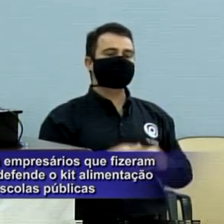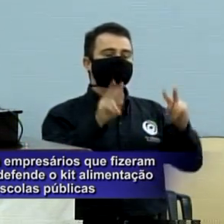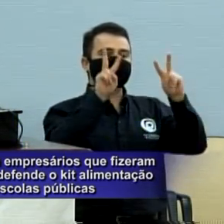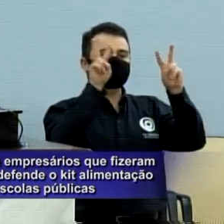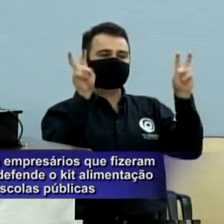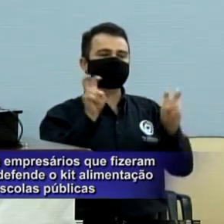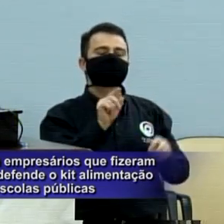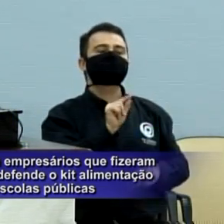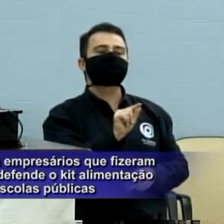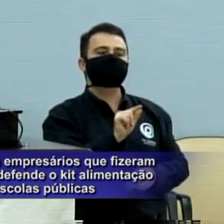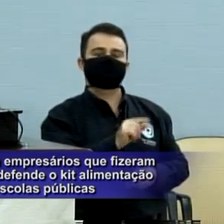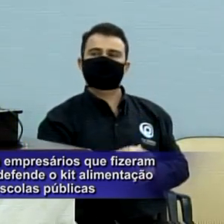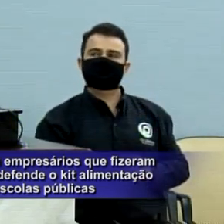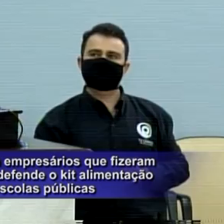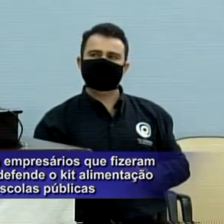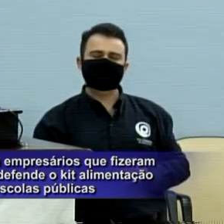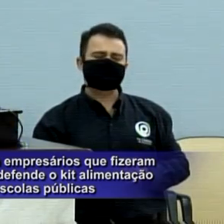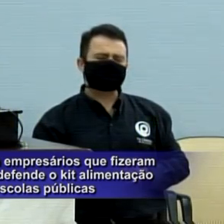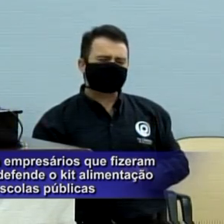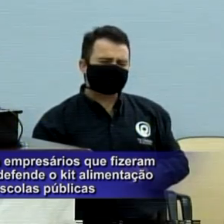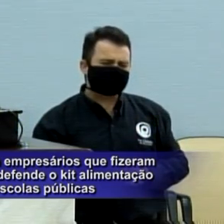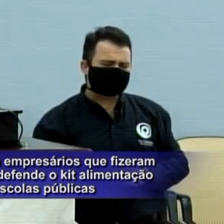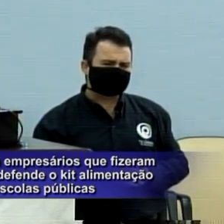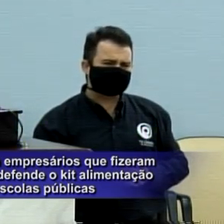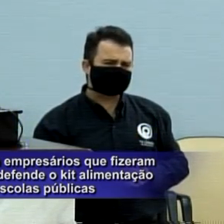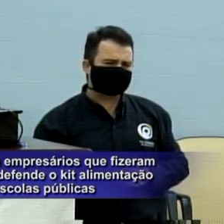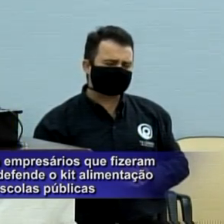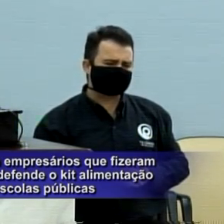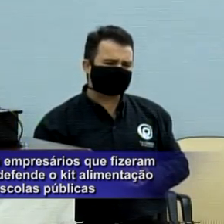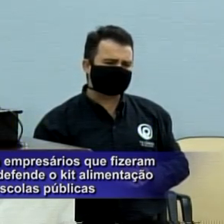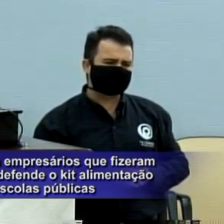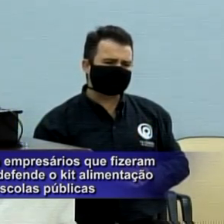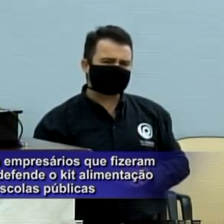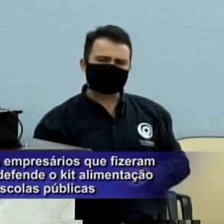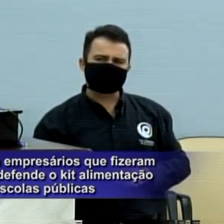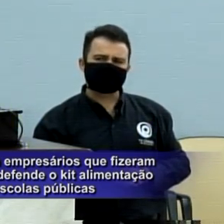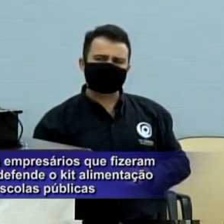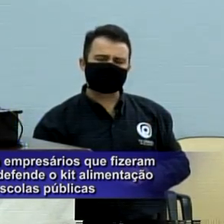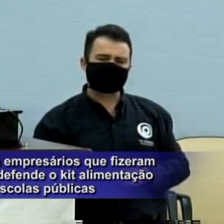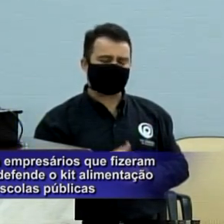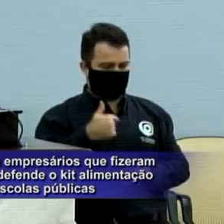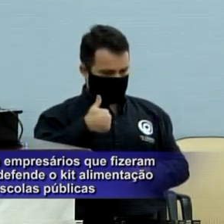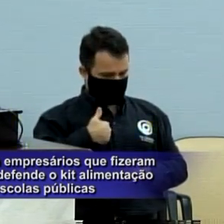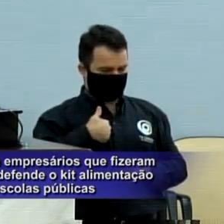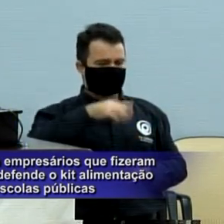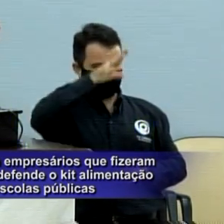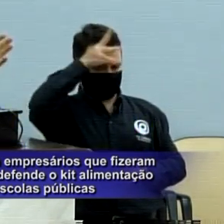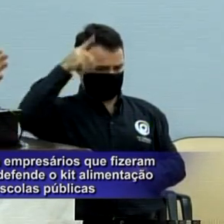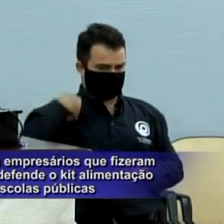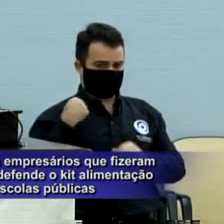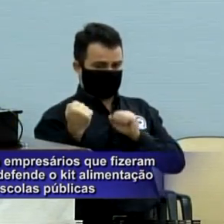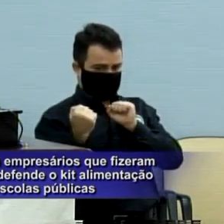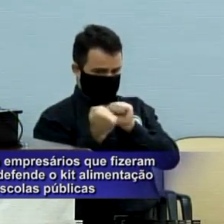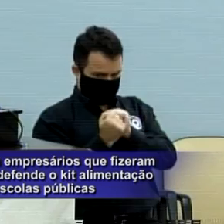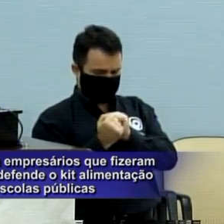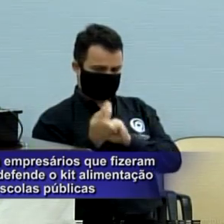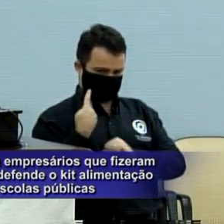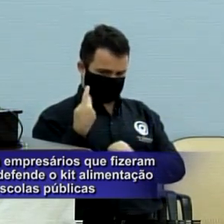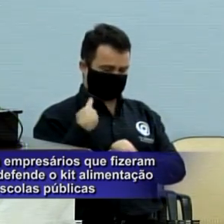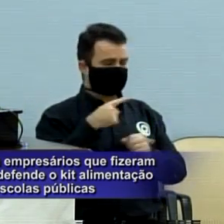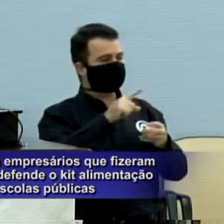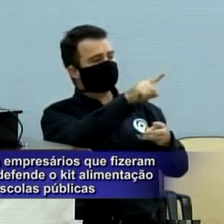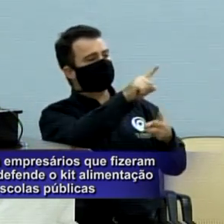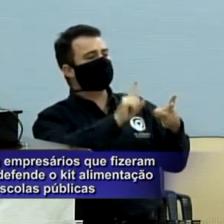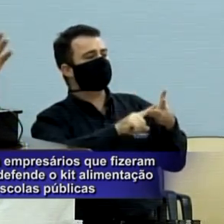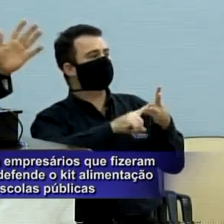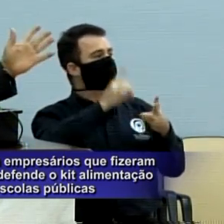é ministrado pela pasta da agricultura nas escolas. Senhor presidente, eu, vereador Bruno Marinho, vereador Bruno Moura,